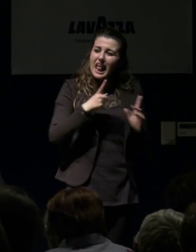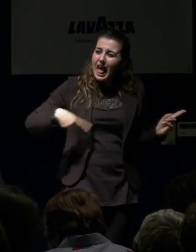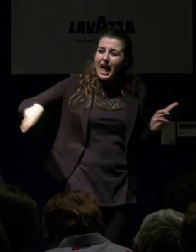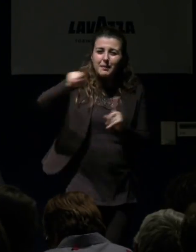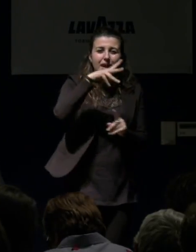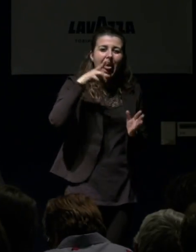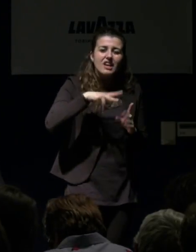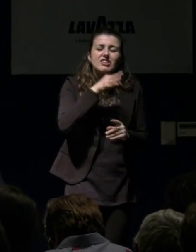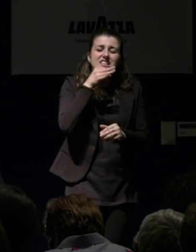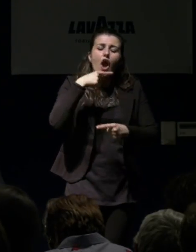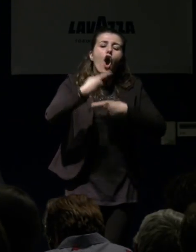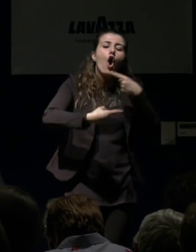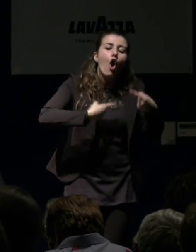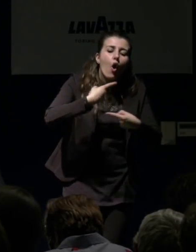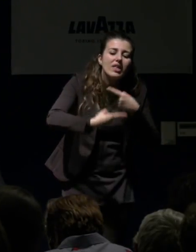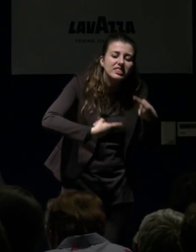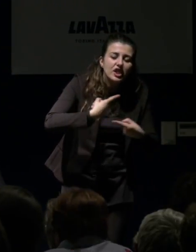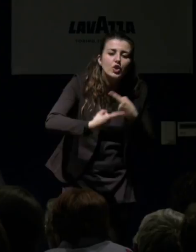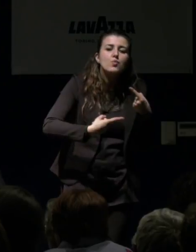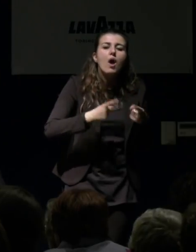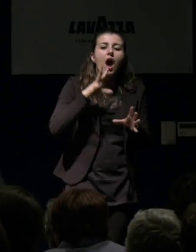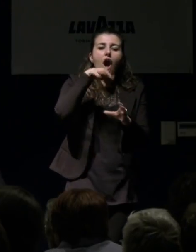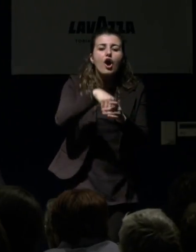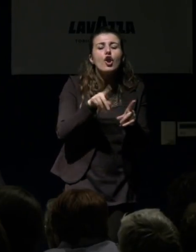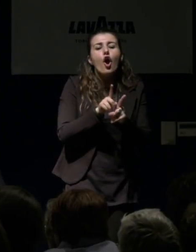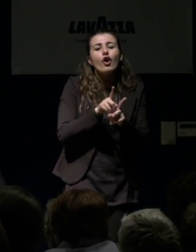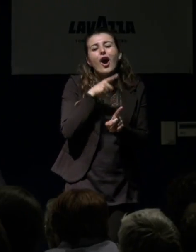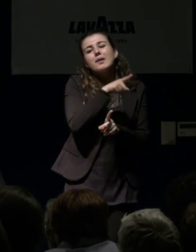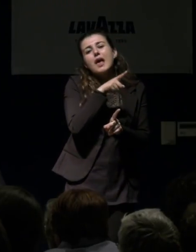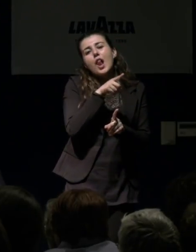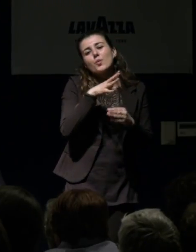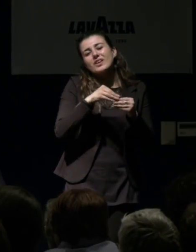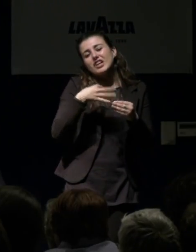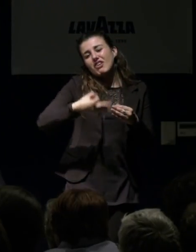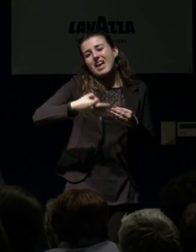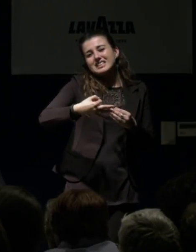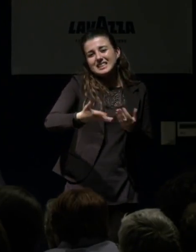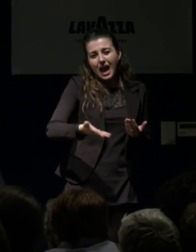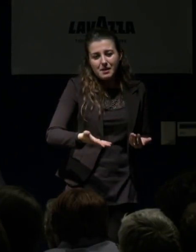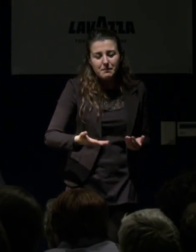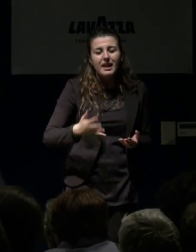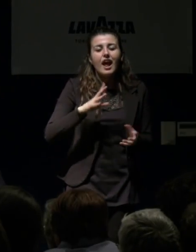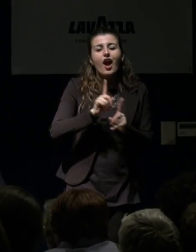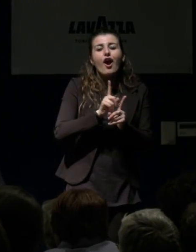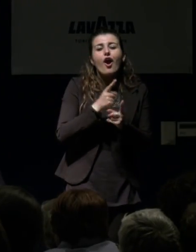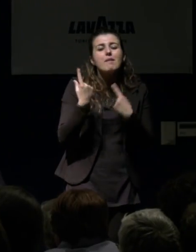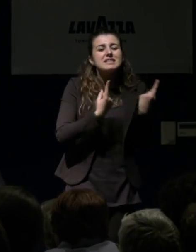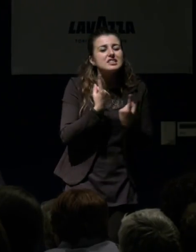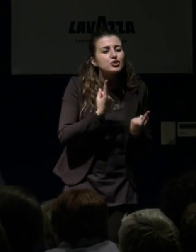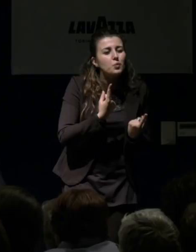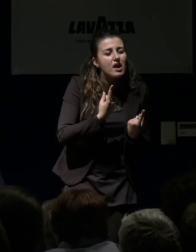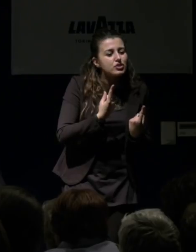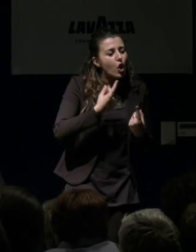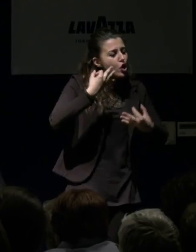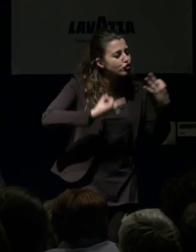dire continuare ad abbeverarsi come lui faceva a questa fonte che ci ricorda questo senso innato